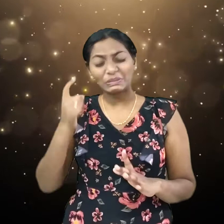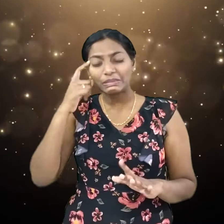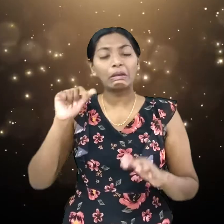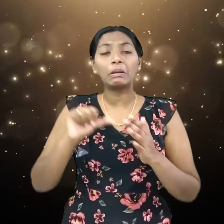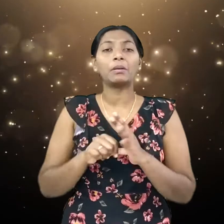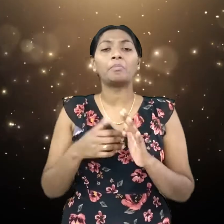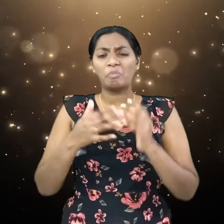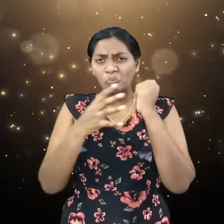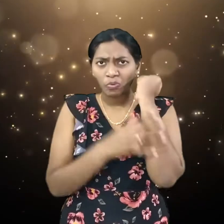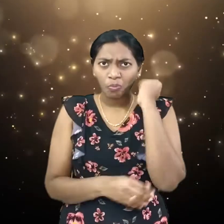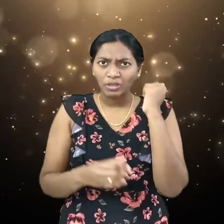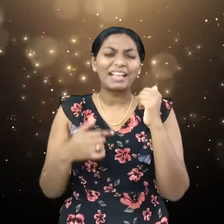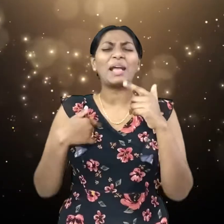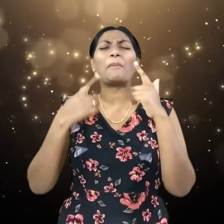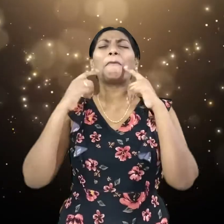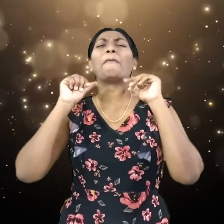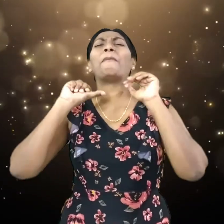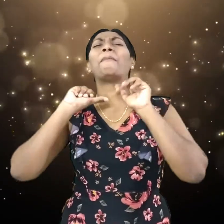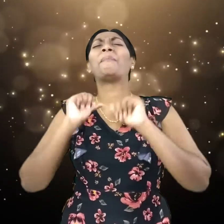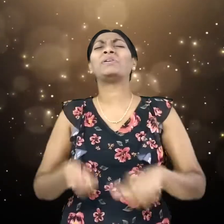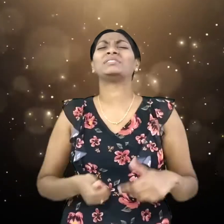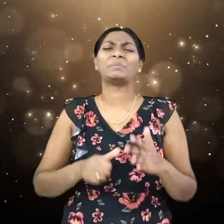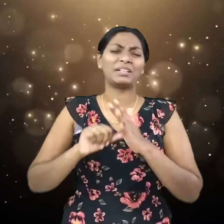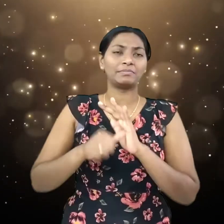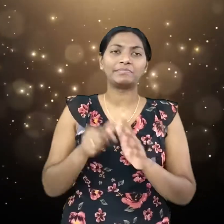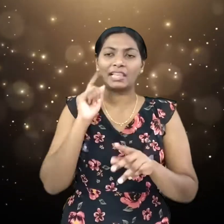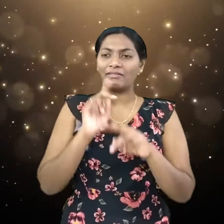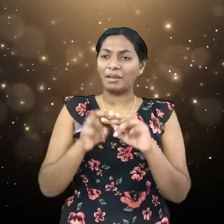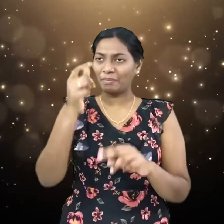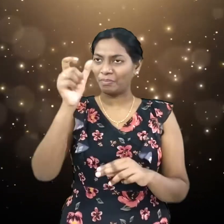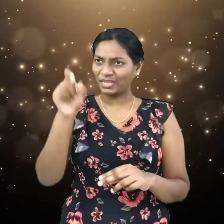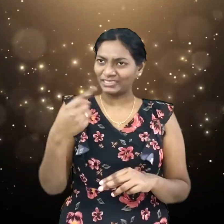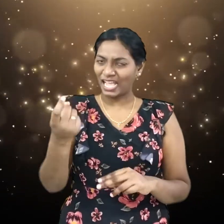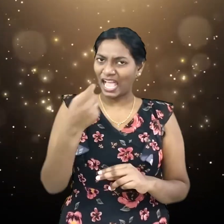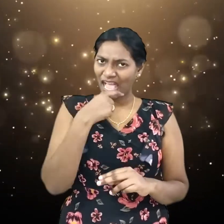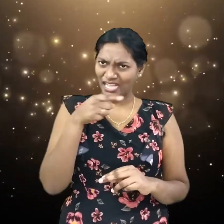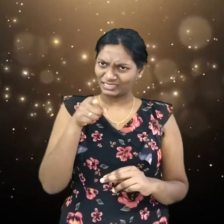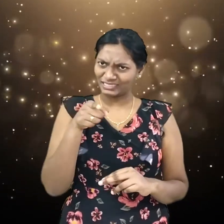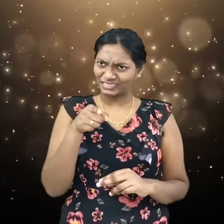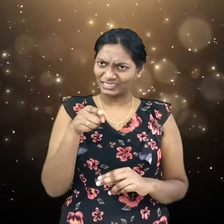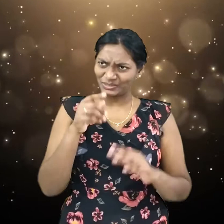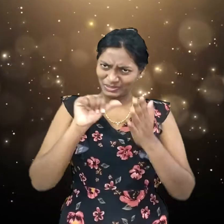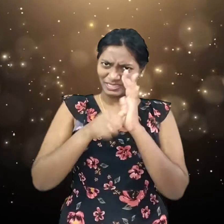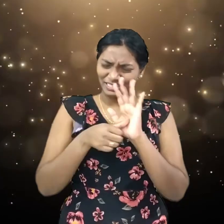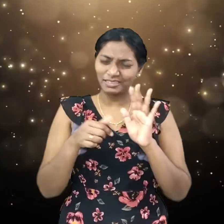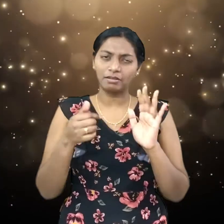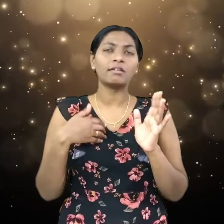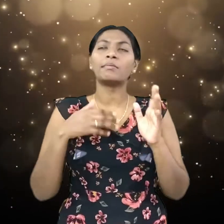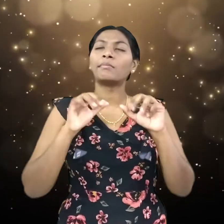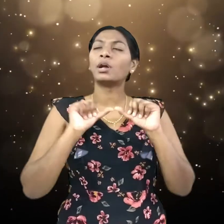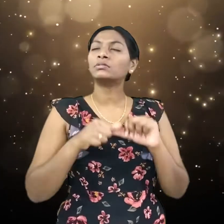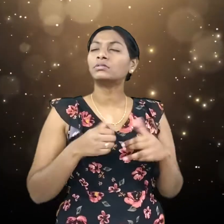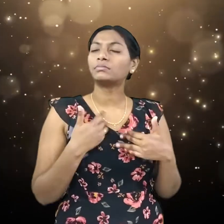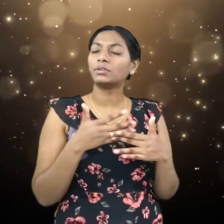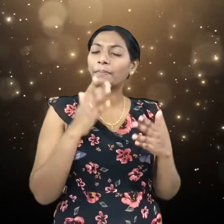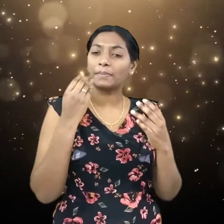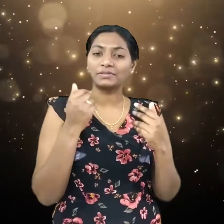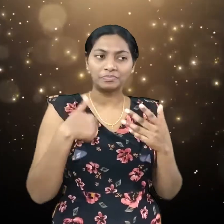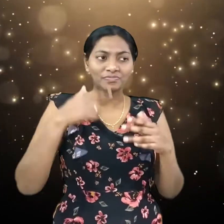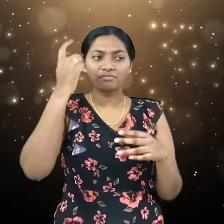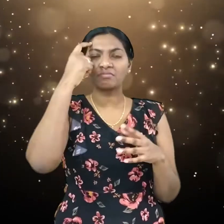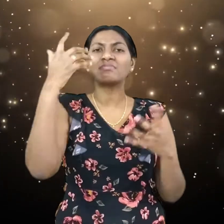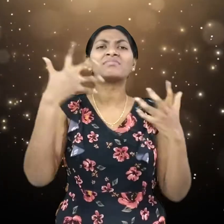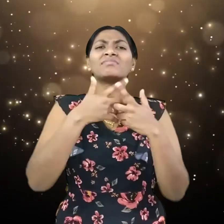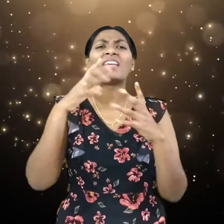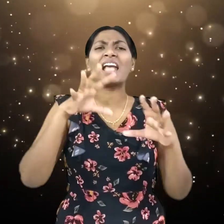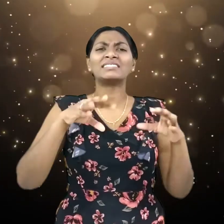मैं सोच भी नहीं सकता कि मैं गरीब हो सकता हूं। अगर कोई मुझसे कह दे तुम गरीब हो जाओगे, मैं को ये क्या सेंटेंस बोला, जर्मनी बोली, मुझे समझ में नहीं आ रही, आई कांट, मेरा